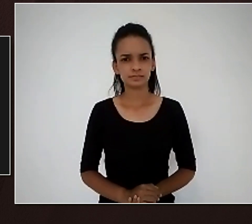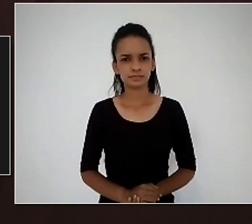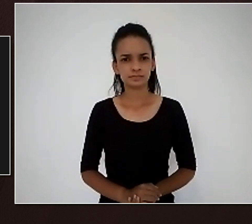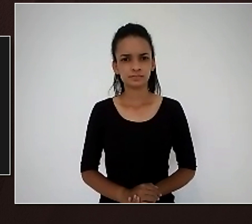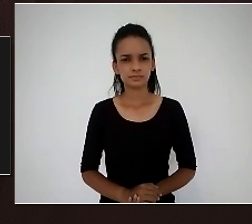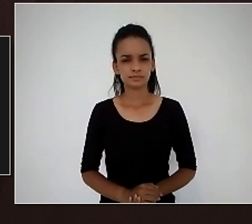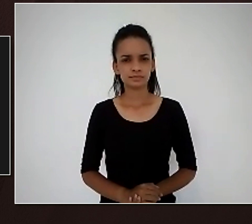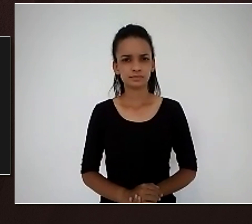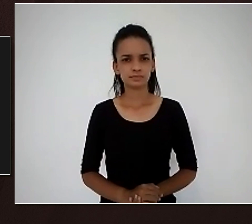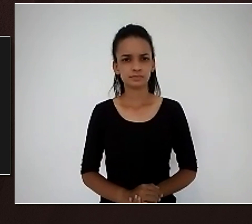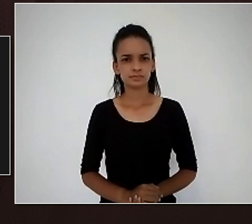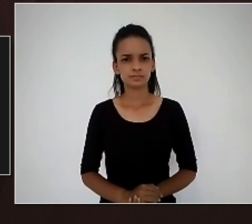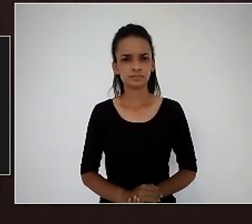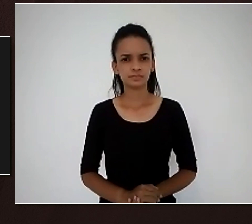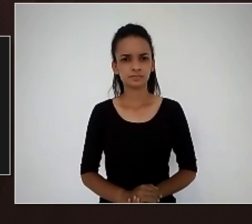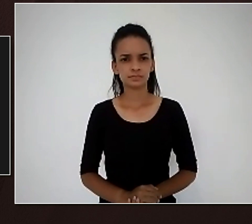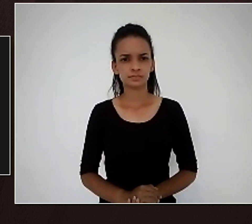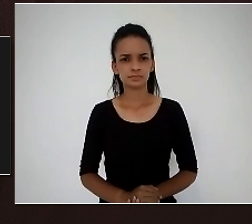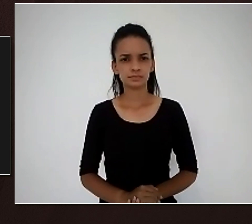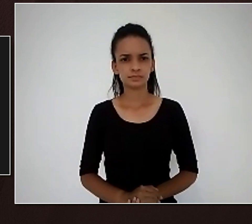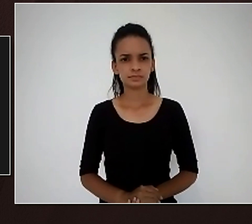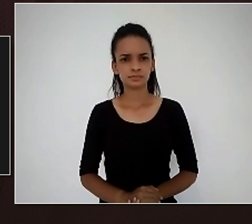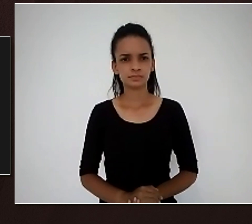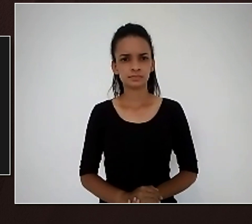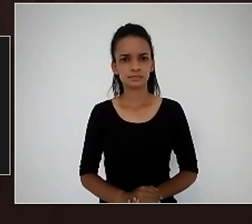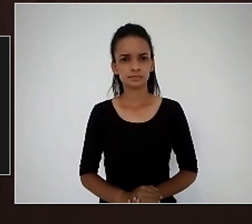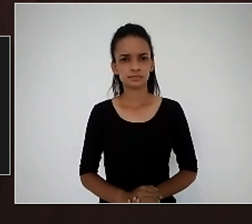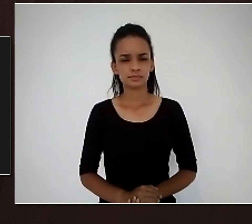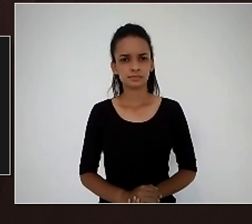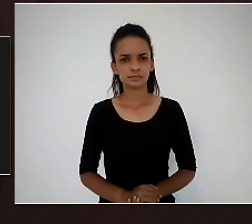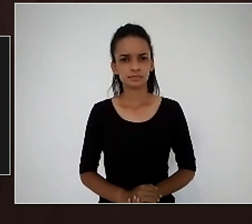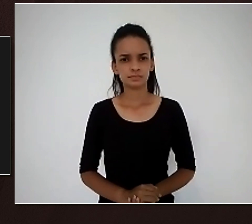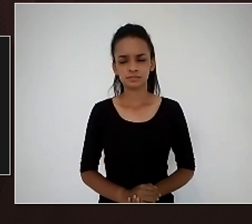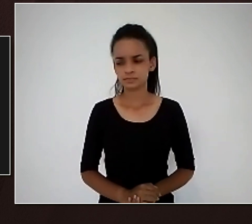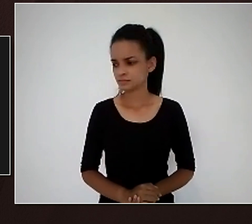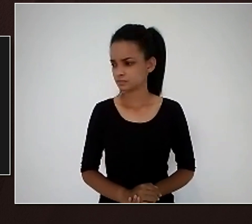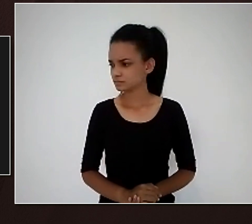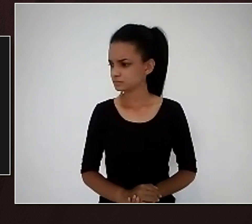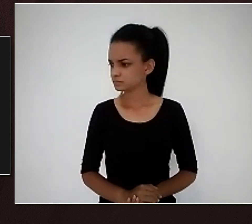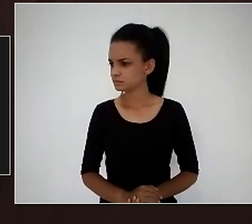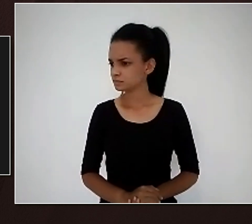y las normas, reglas, doctrinas, ¿no?, que nos impiden